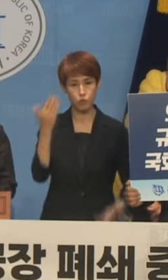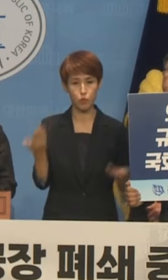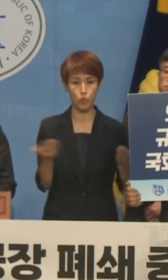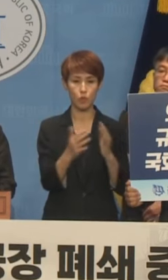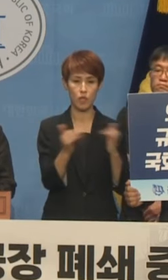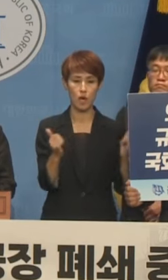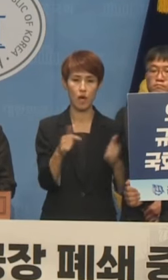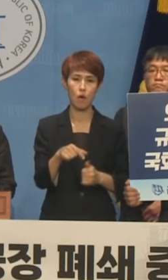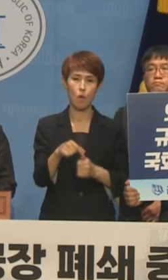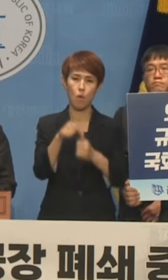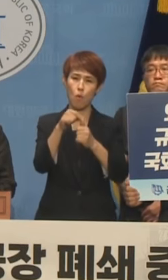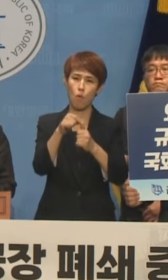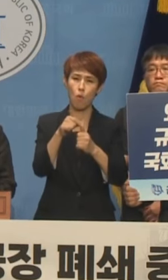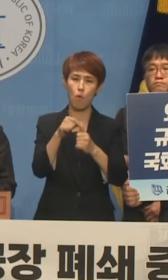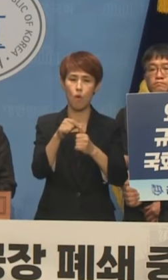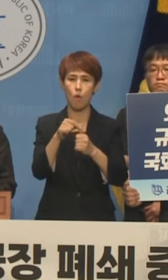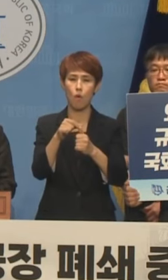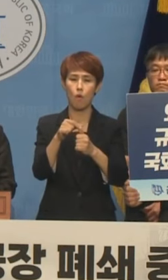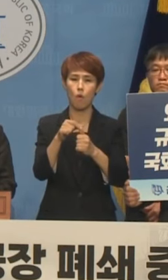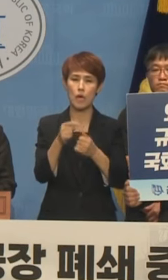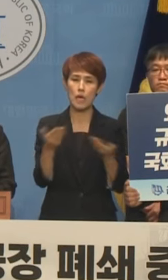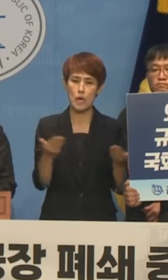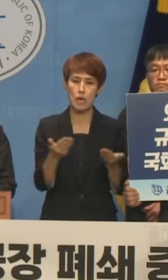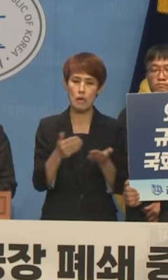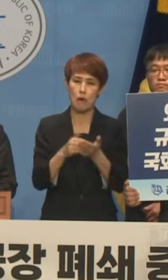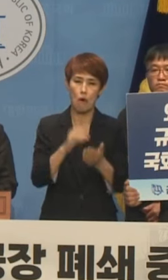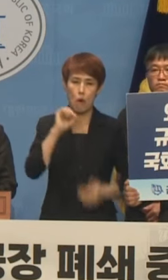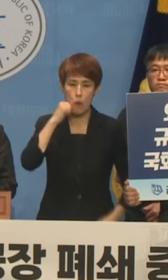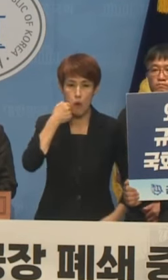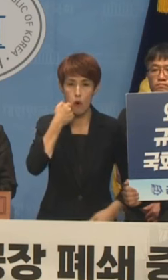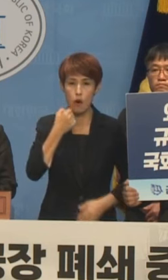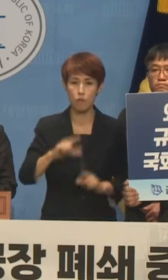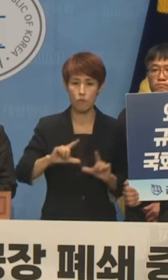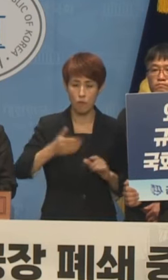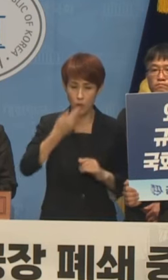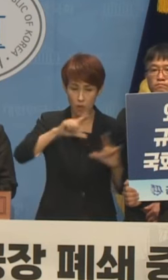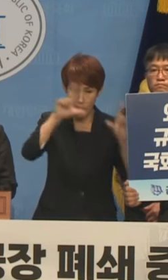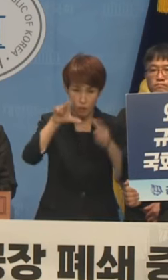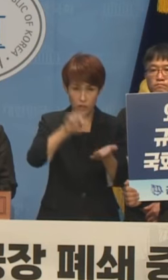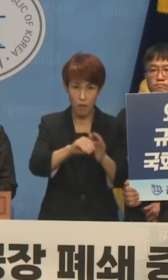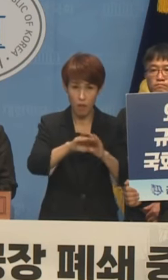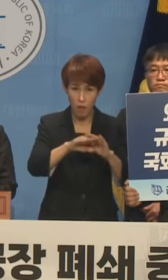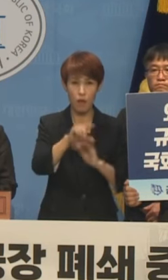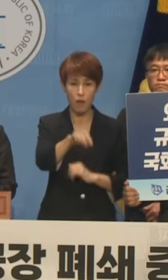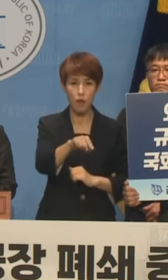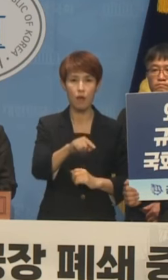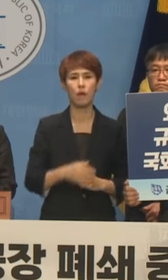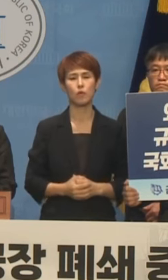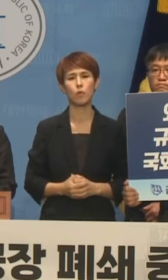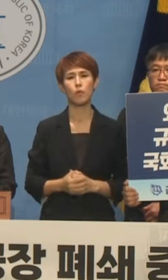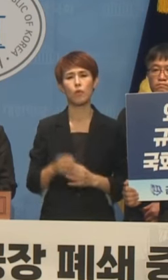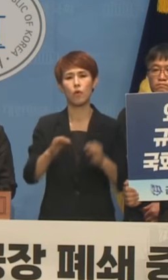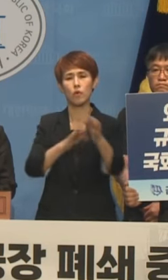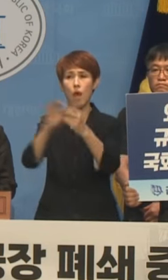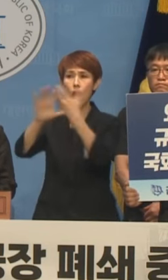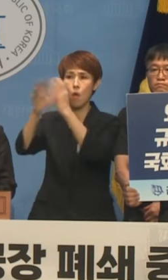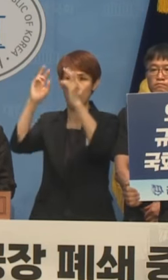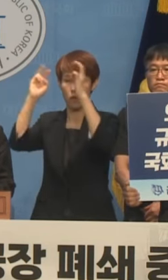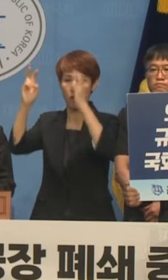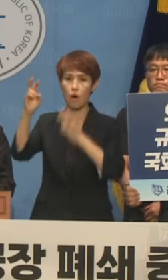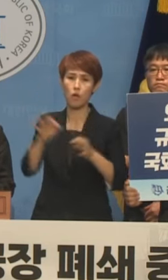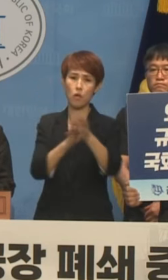고용 불안과 생존권을 침해할 뿐만 아니라 지역 경제와 해외 국가의 경제 협력 관계에도